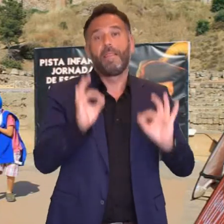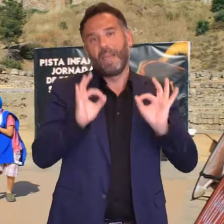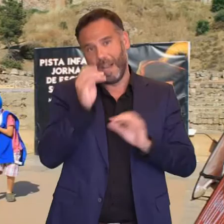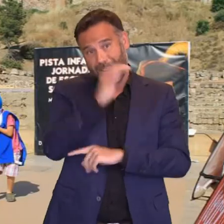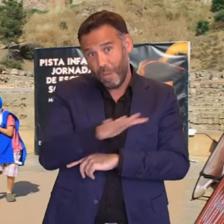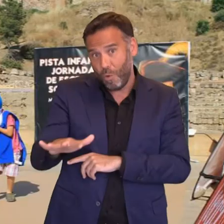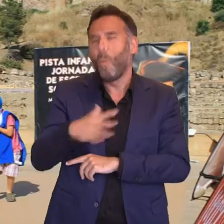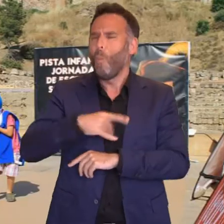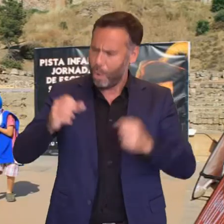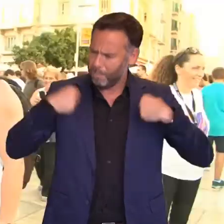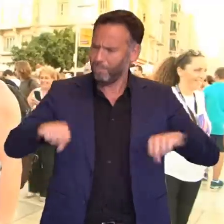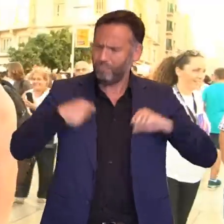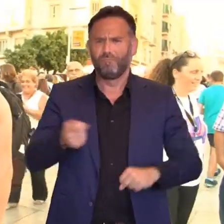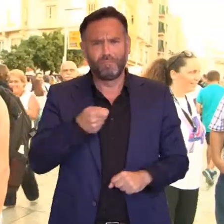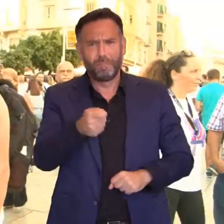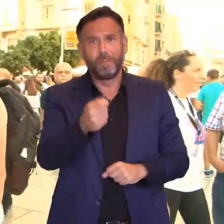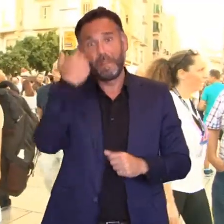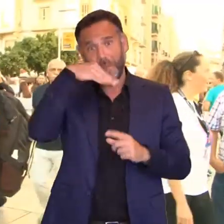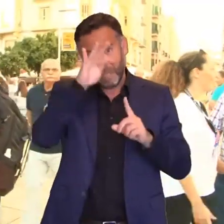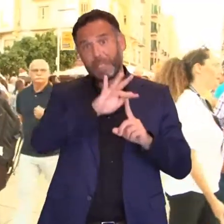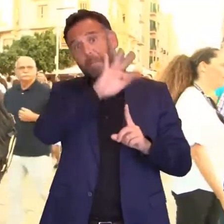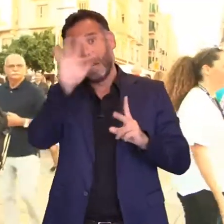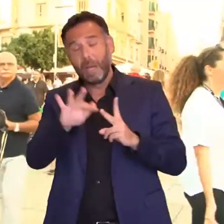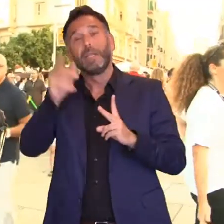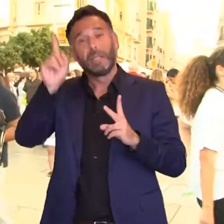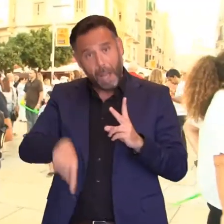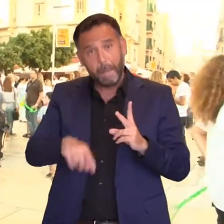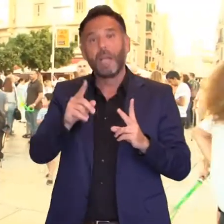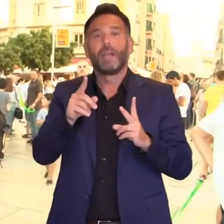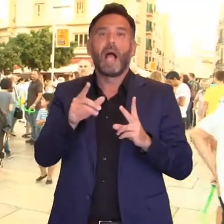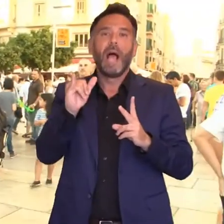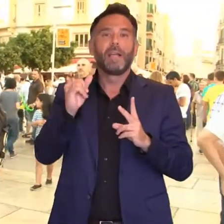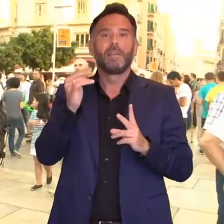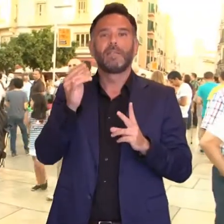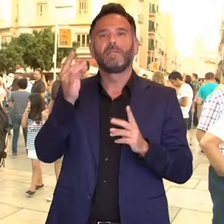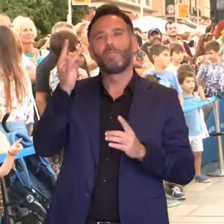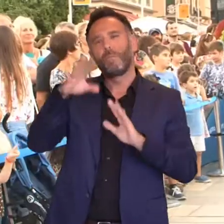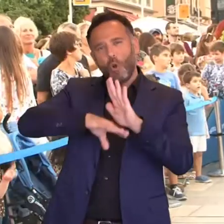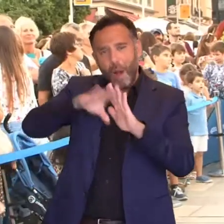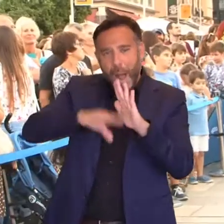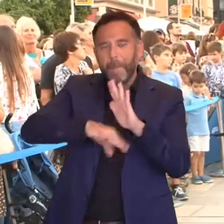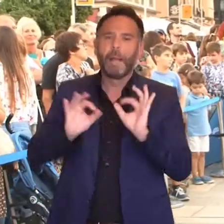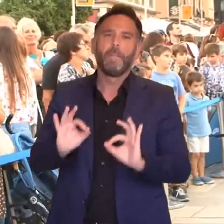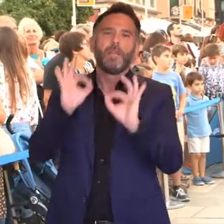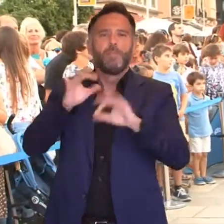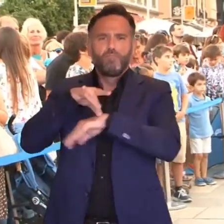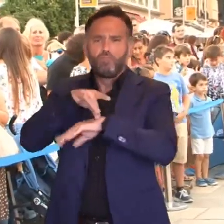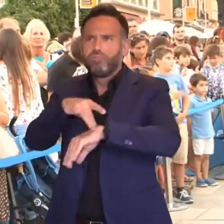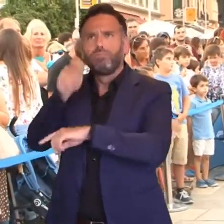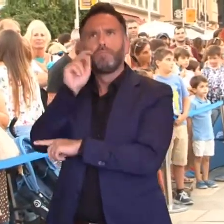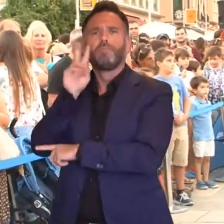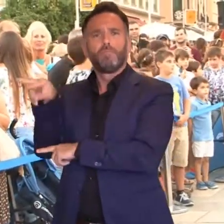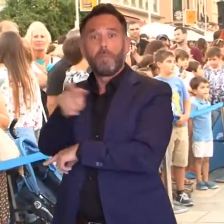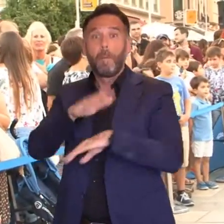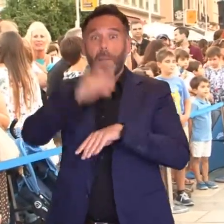la práctica de la esgrima. Durante el fin de semana de la jornada está previsto complementar la actividad con un programa específico de visitas